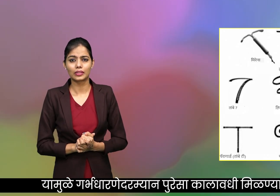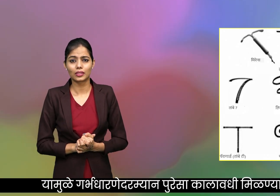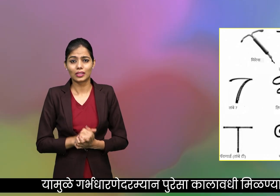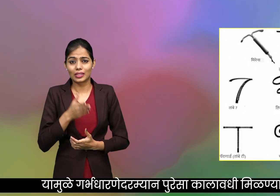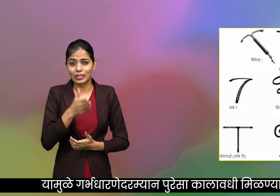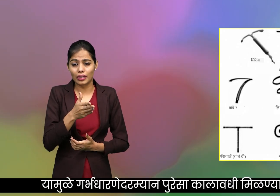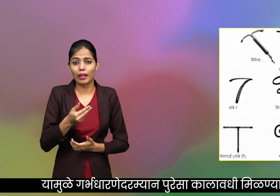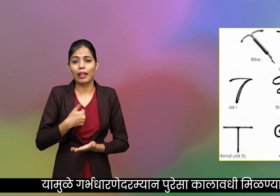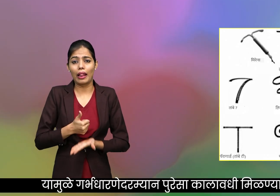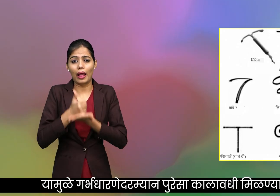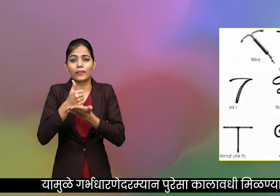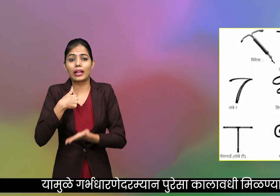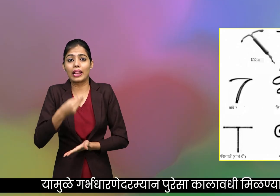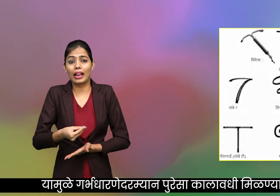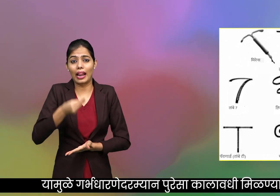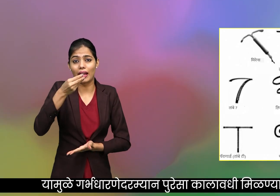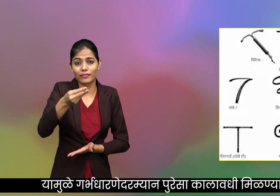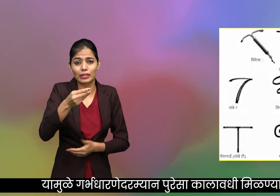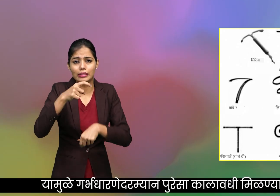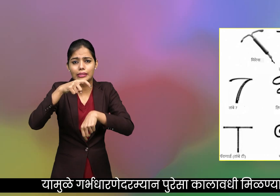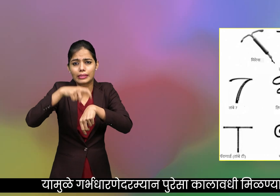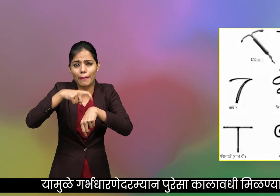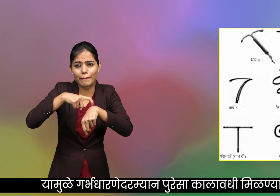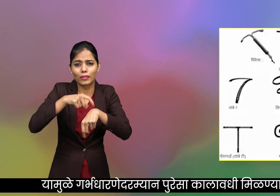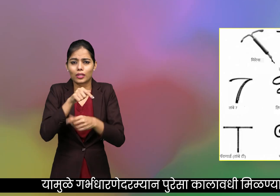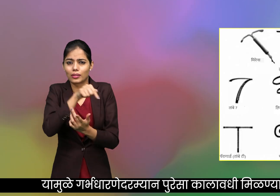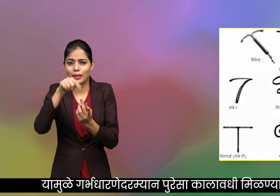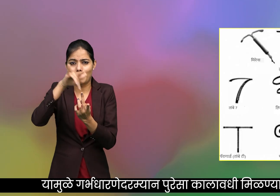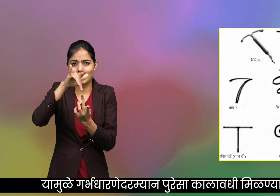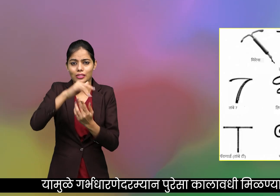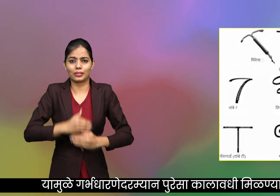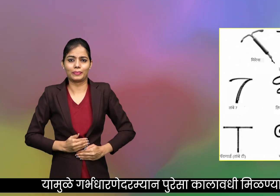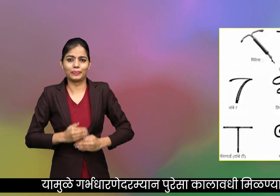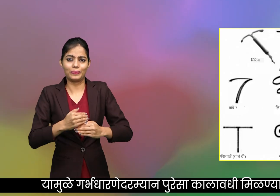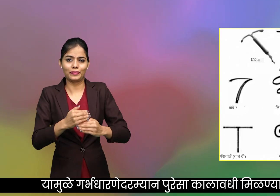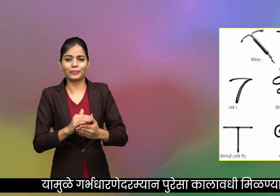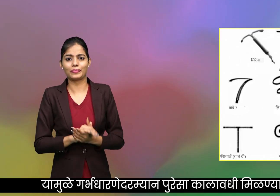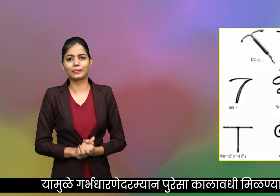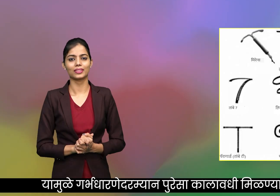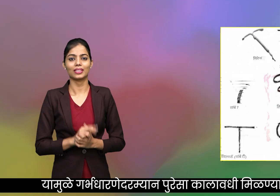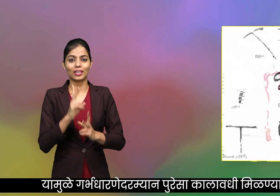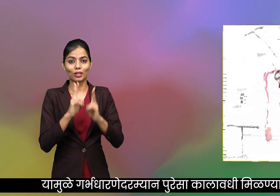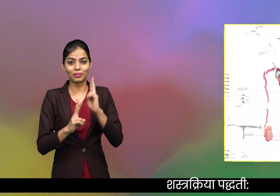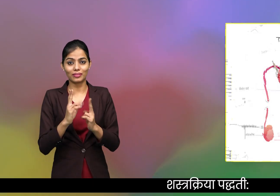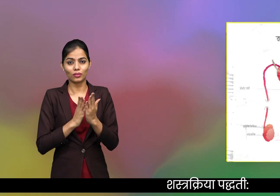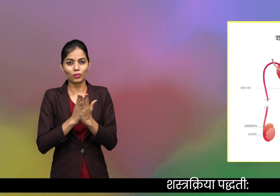यामुळे गर्भधारणेदरम्यान पुरेसा कालावधी मिळण्यास देखील मदत होते.